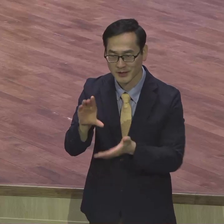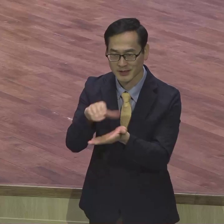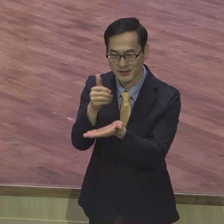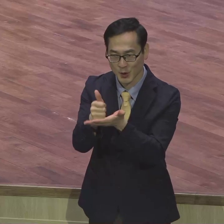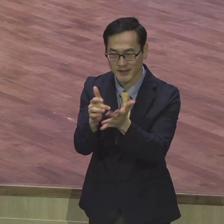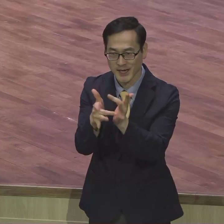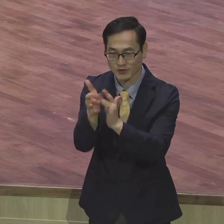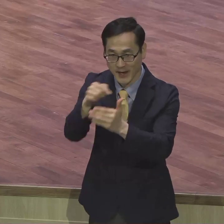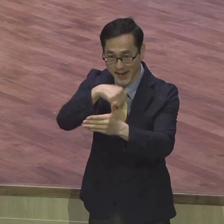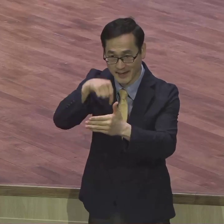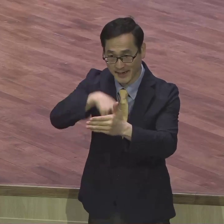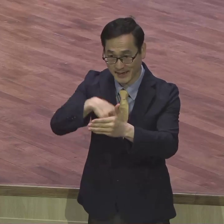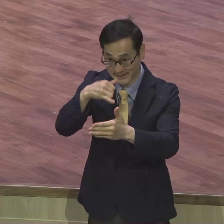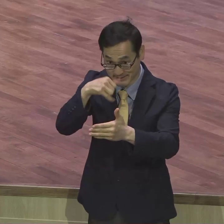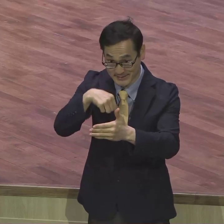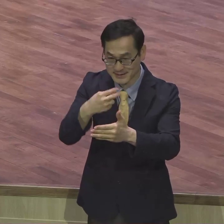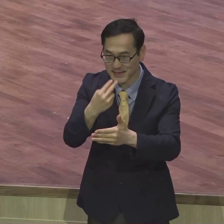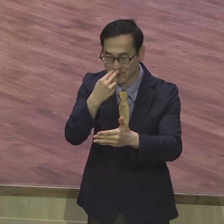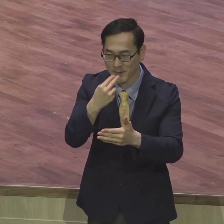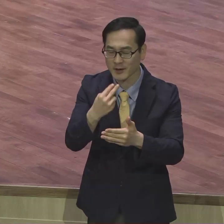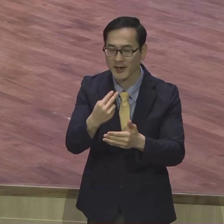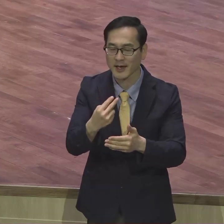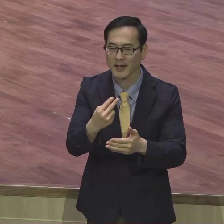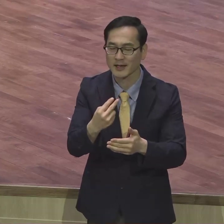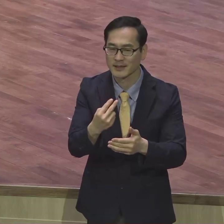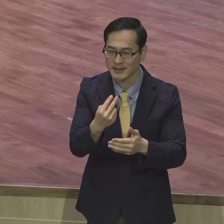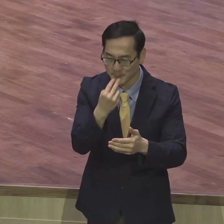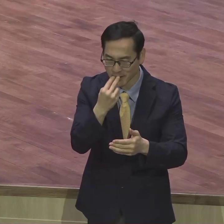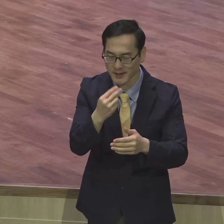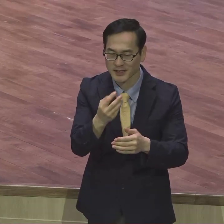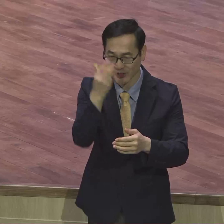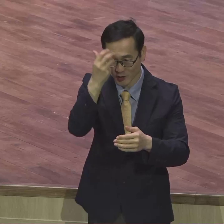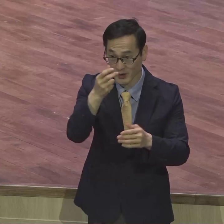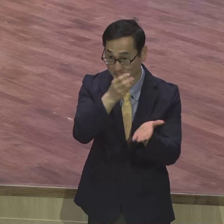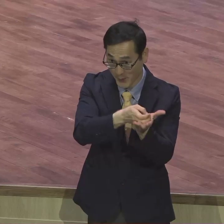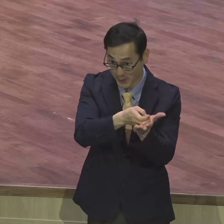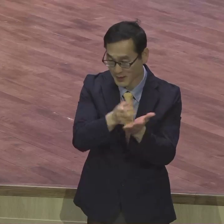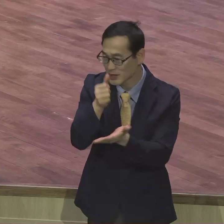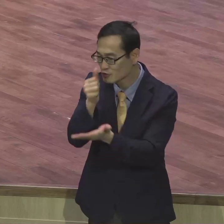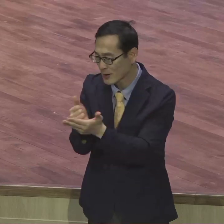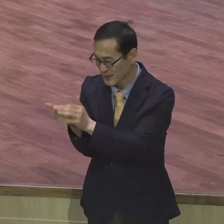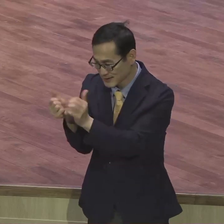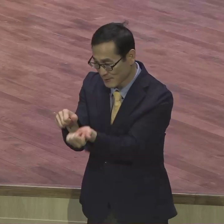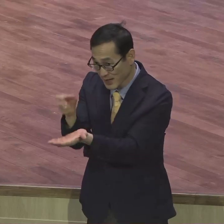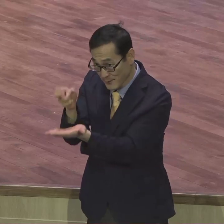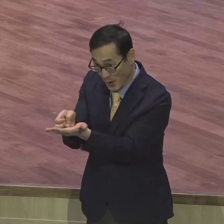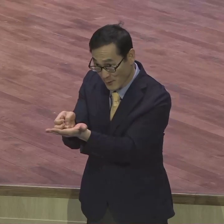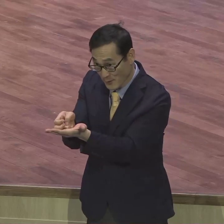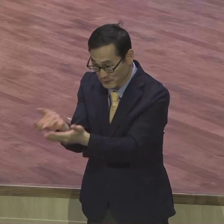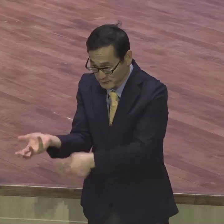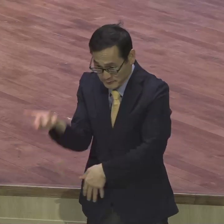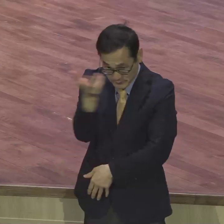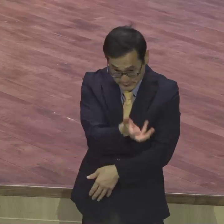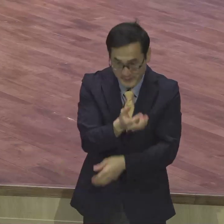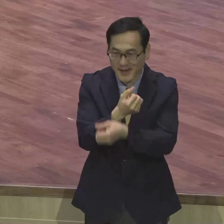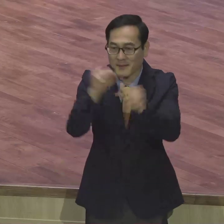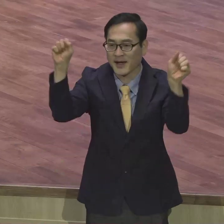예수 안에 있는 생명의 승리법이 죄와 사망의 법에서 너를 해방하였음이라.